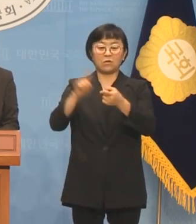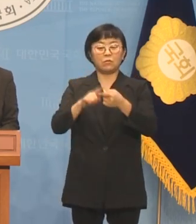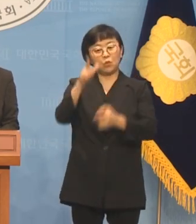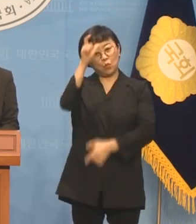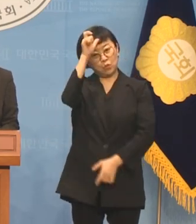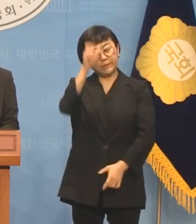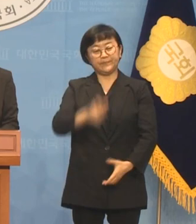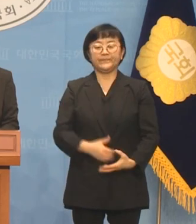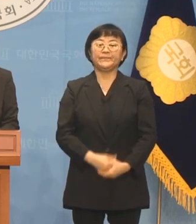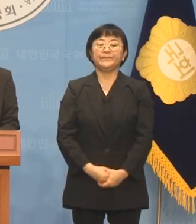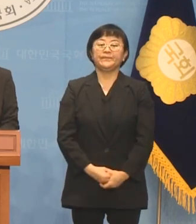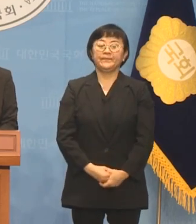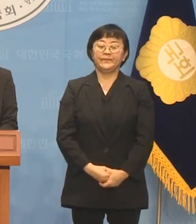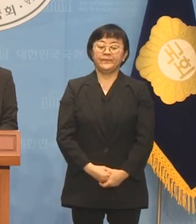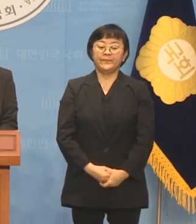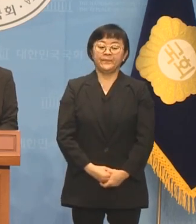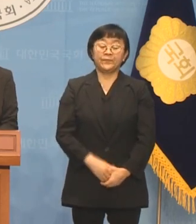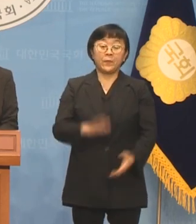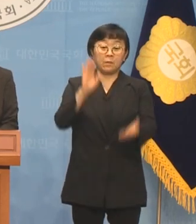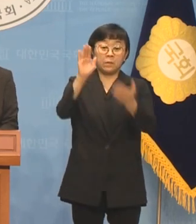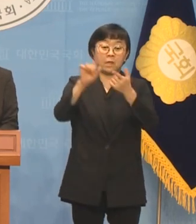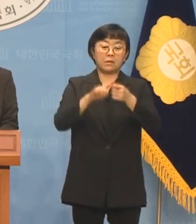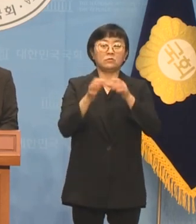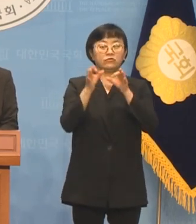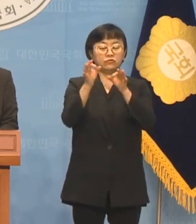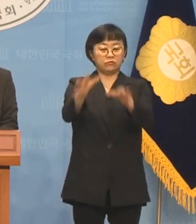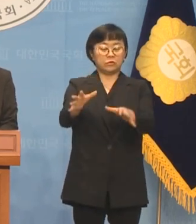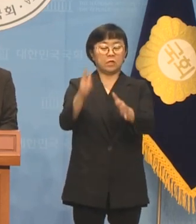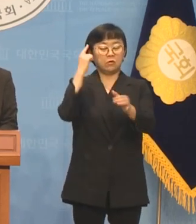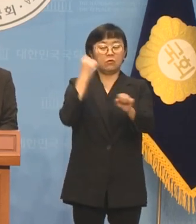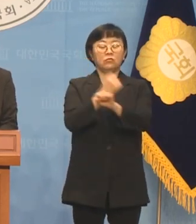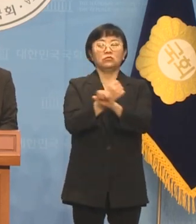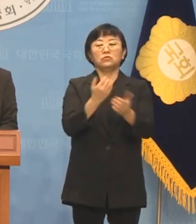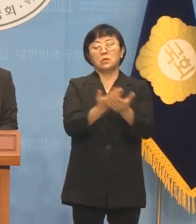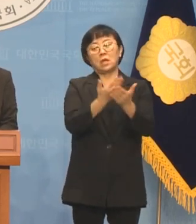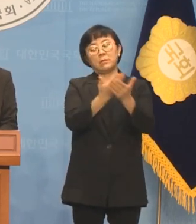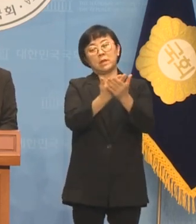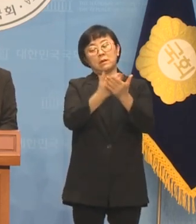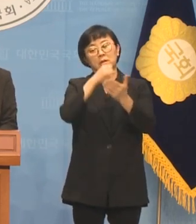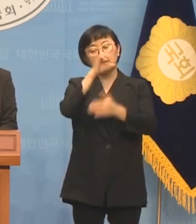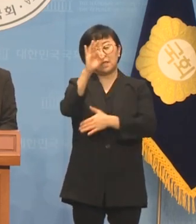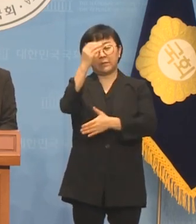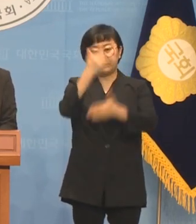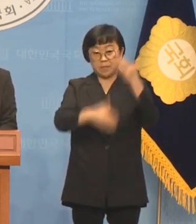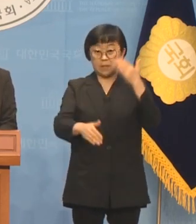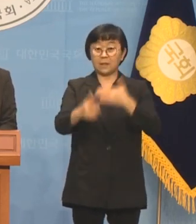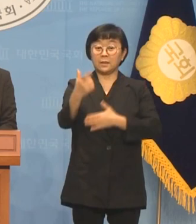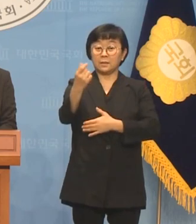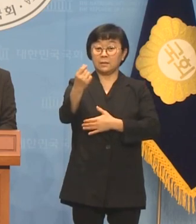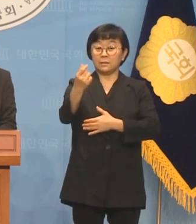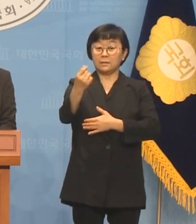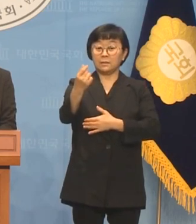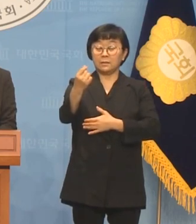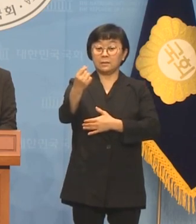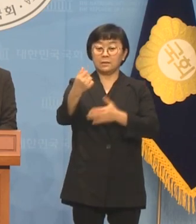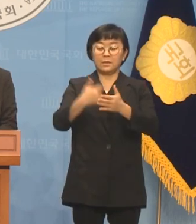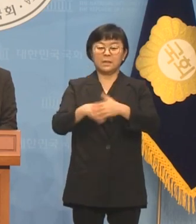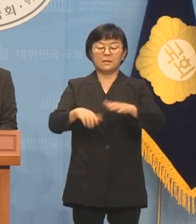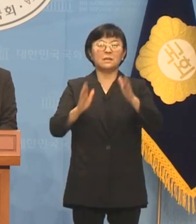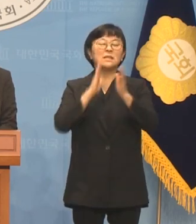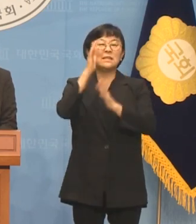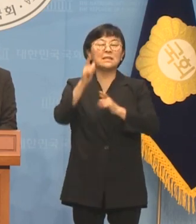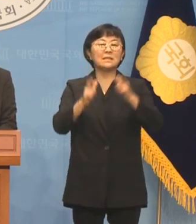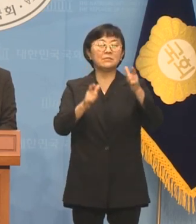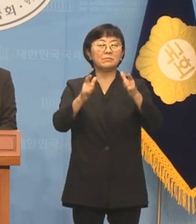고수합니다. 미래에 대한 투자인 R&D 예산을 전폭 삭감한 데에 이어서 그린벨트